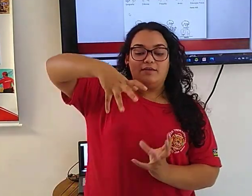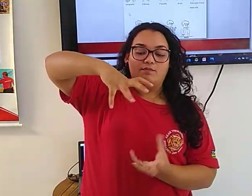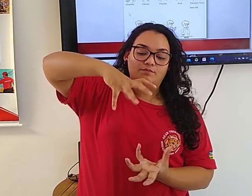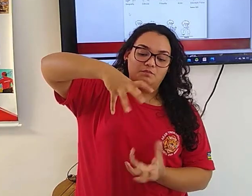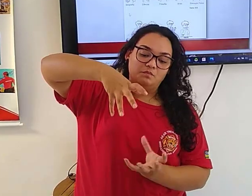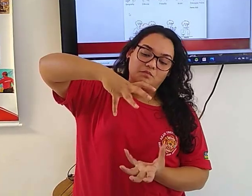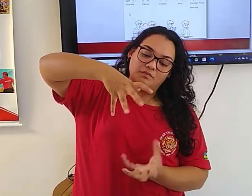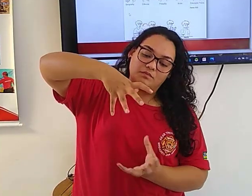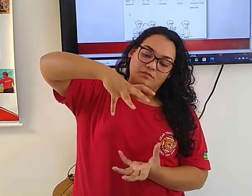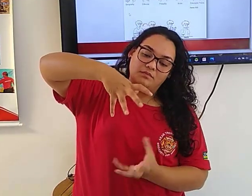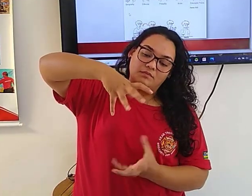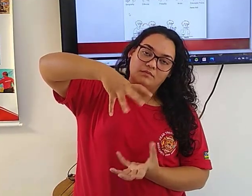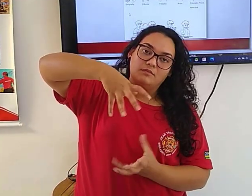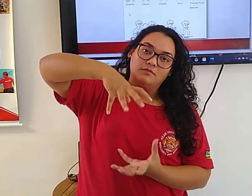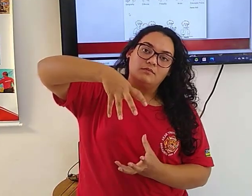geografia,